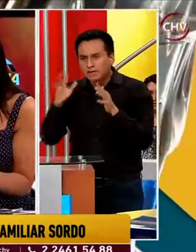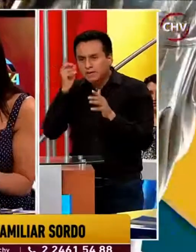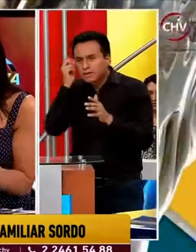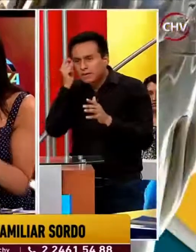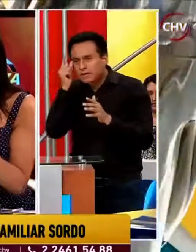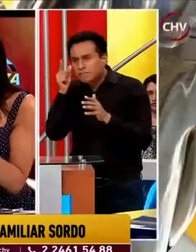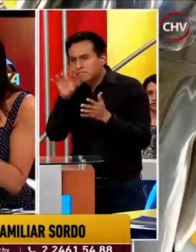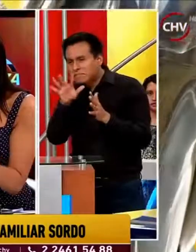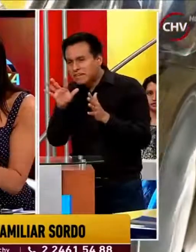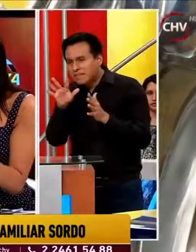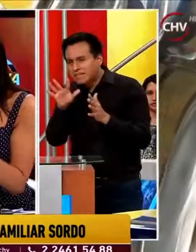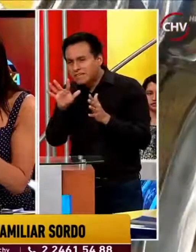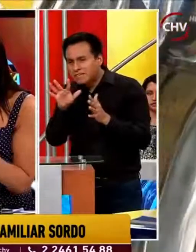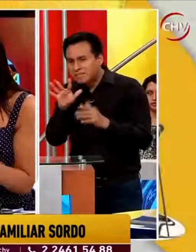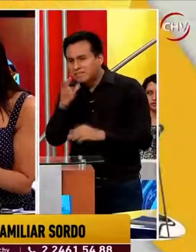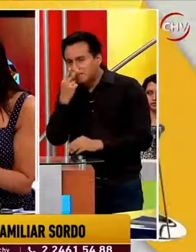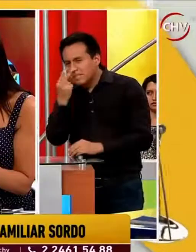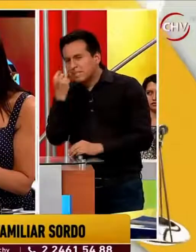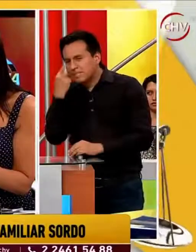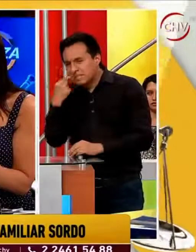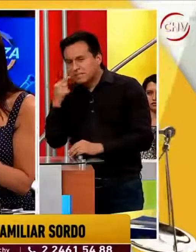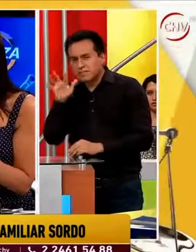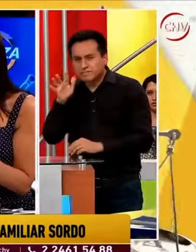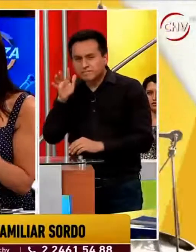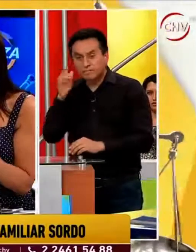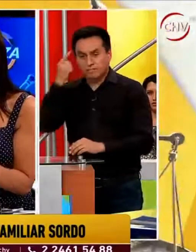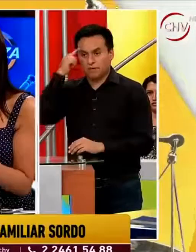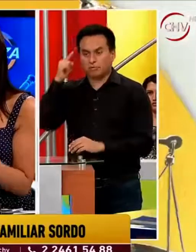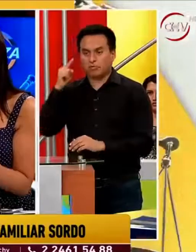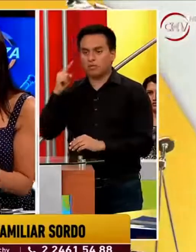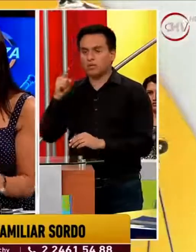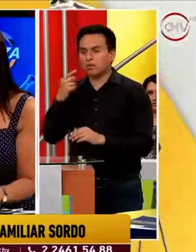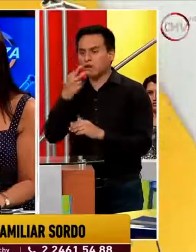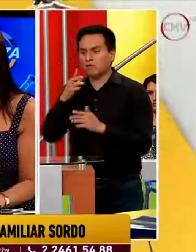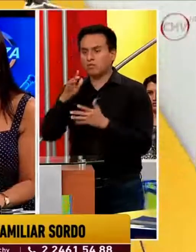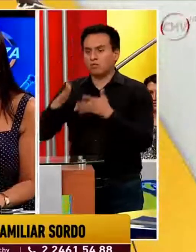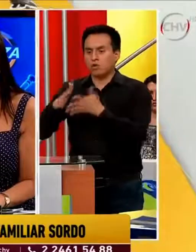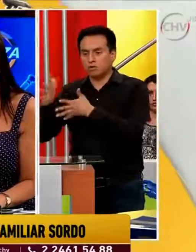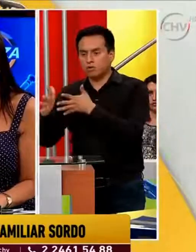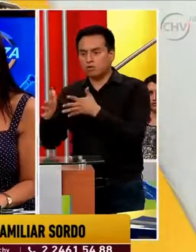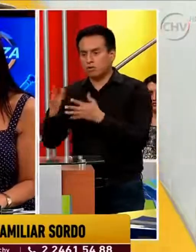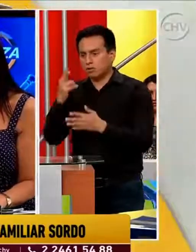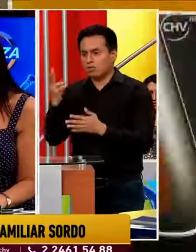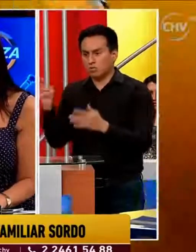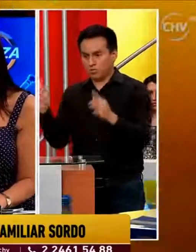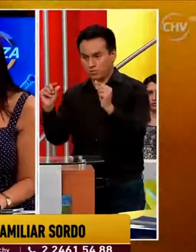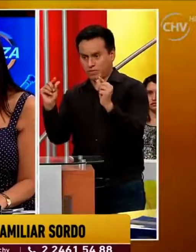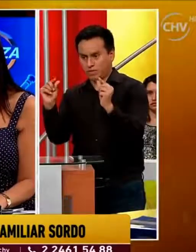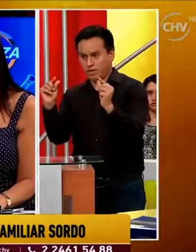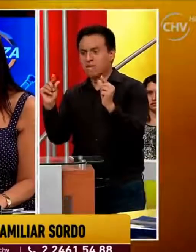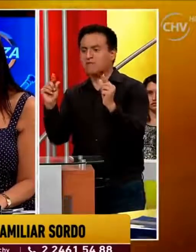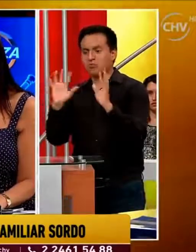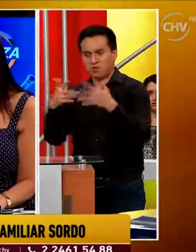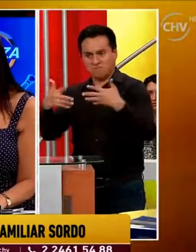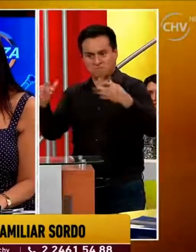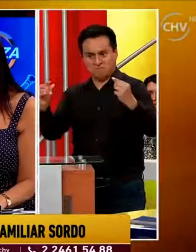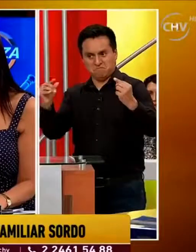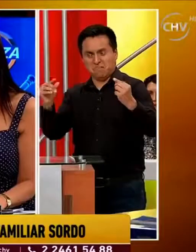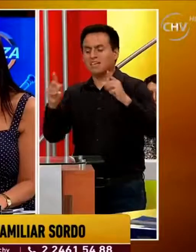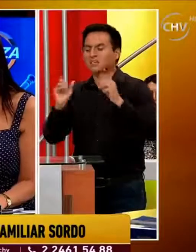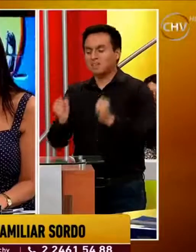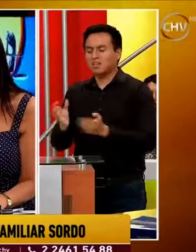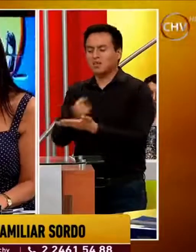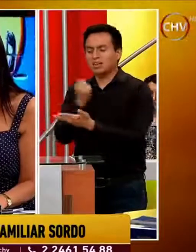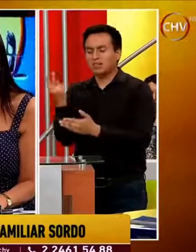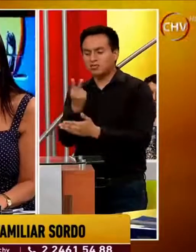que nos entiende, pero un lenguaje fluido como el que estamos teniendo usted y yo, solo se puede lograr si ambos hablamos el